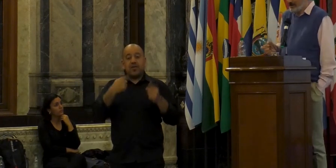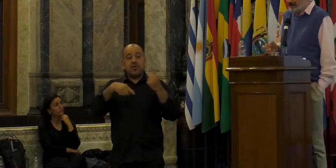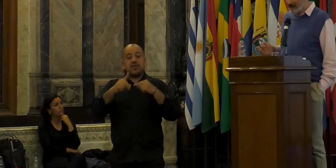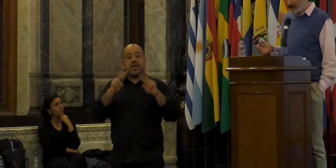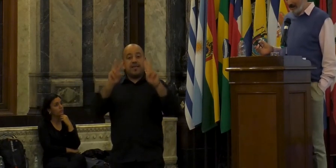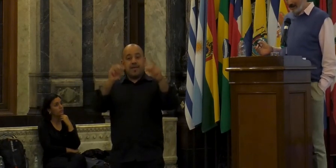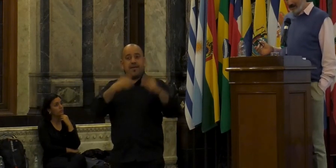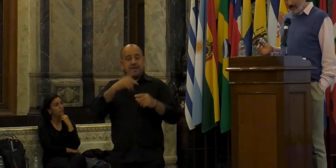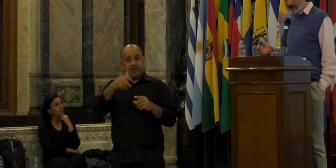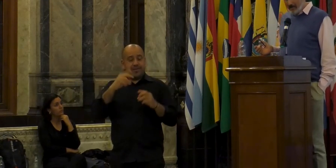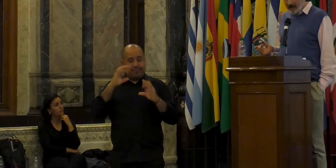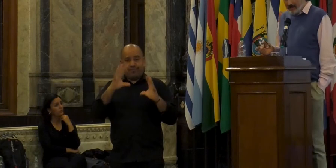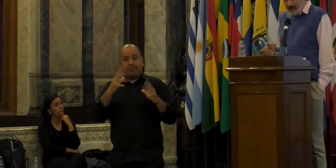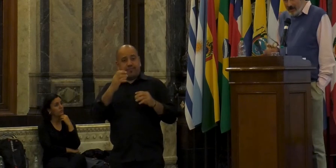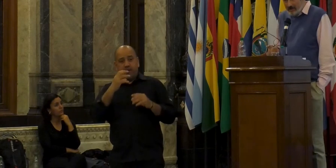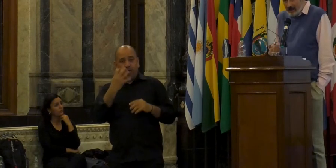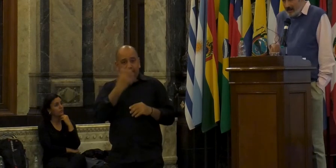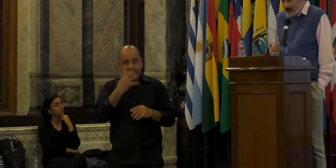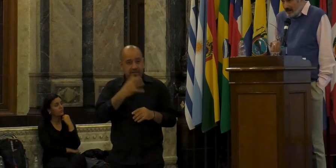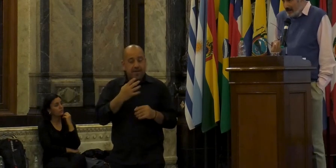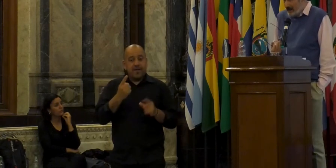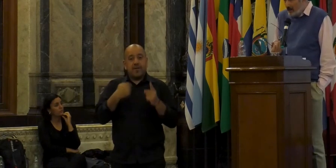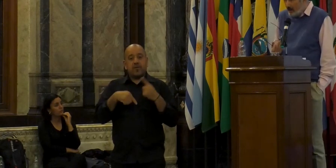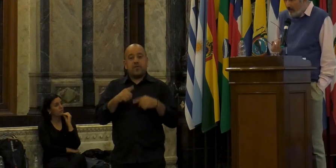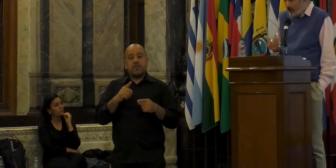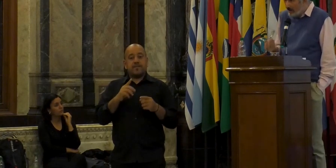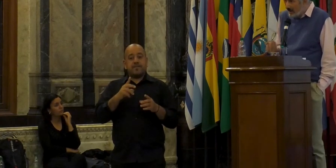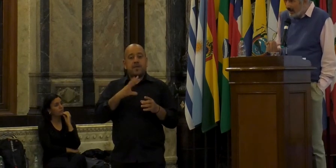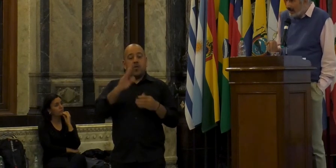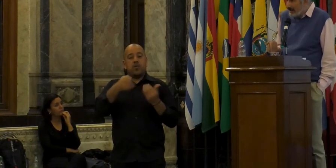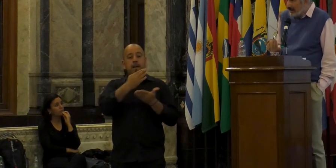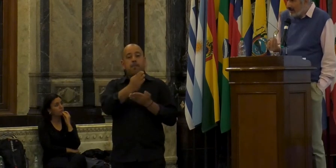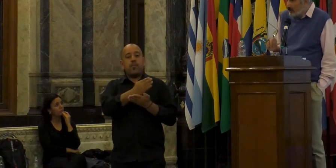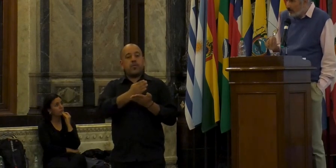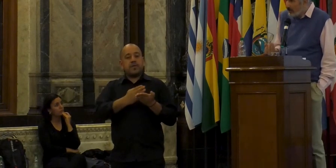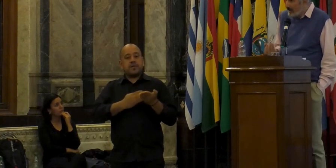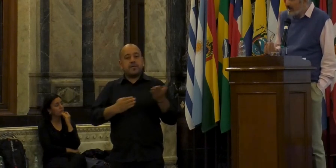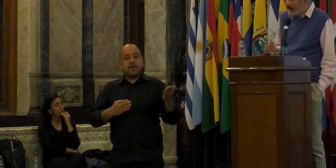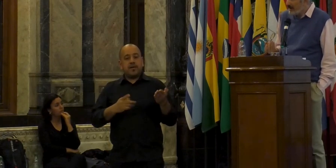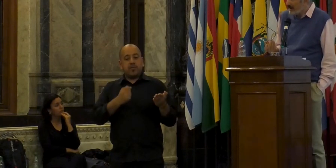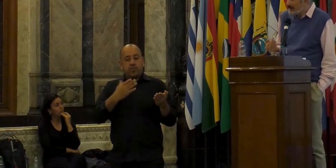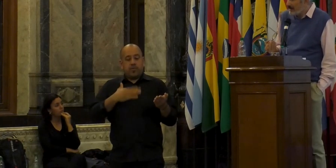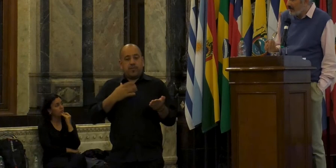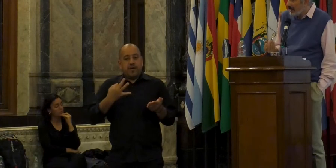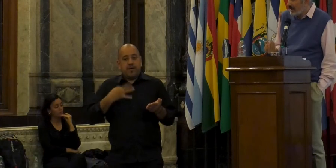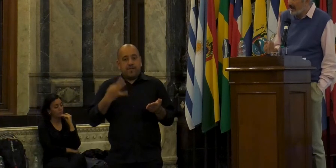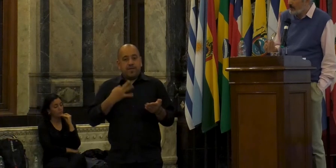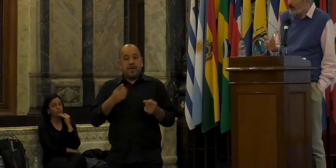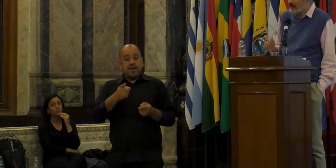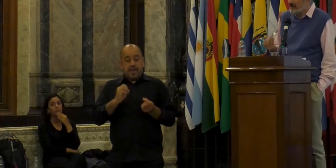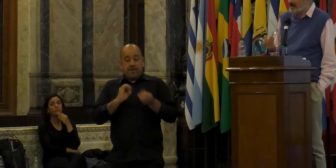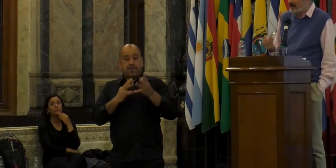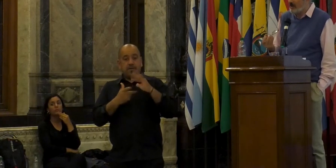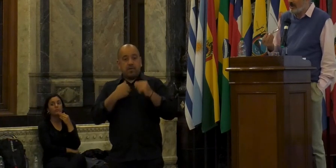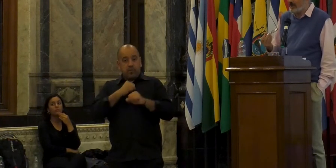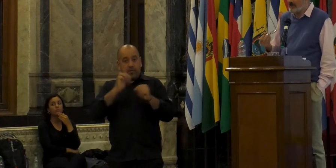información, eso es terrible. En términos de una poética de tu propia vida, es la manera en que tú